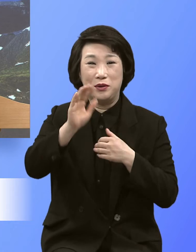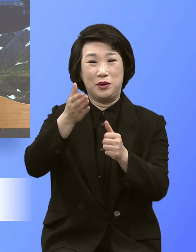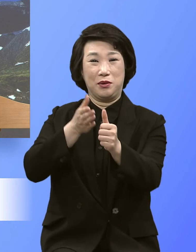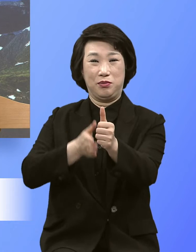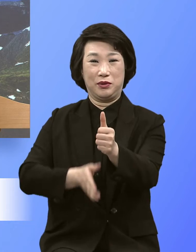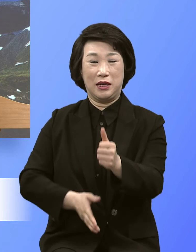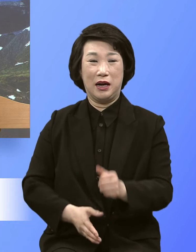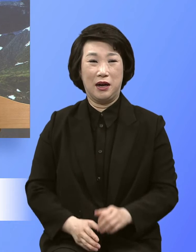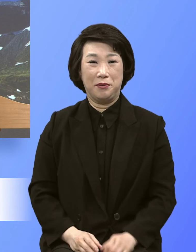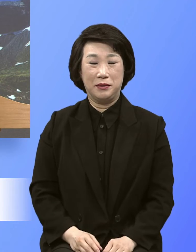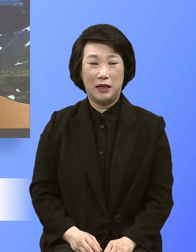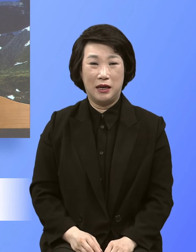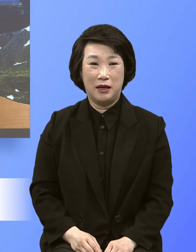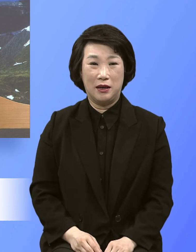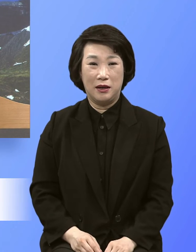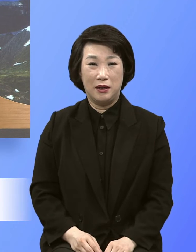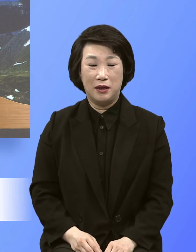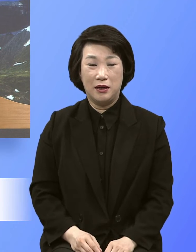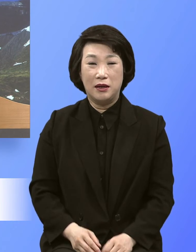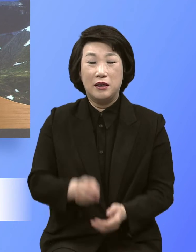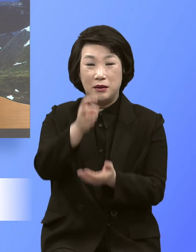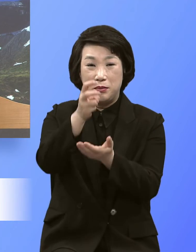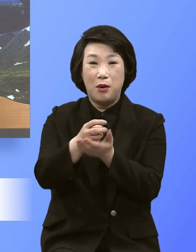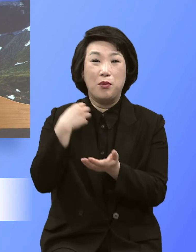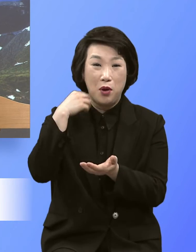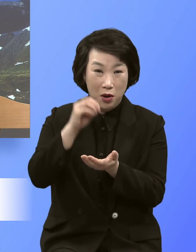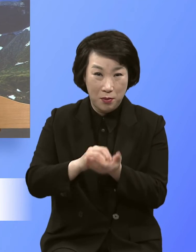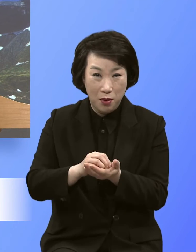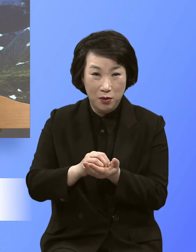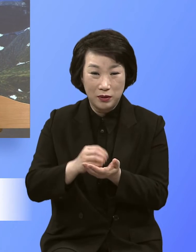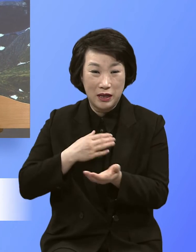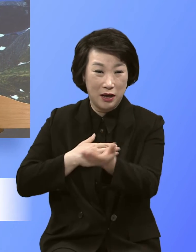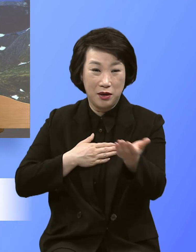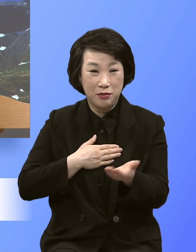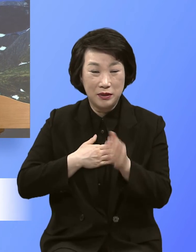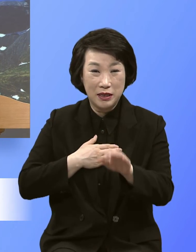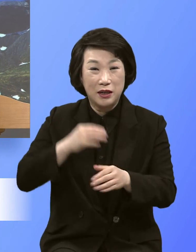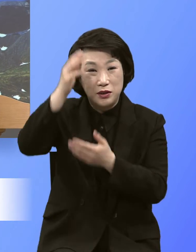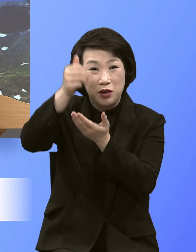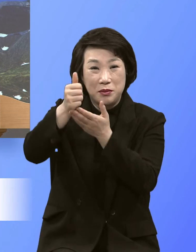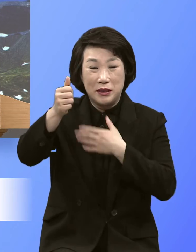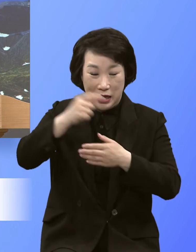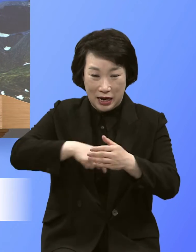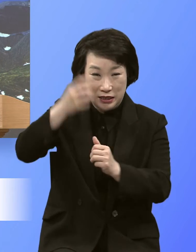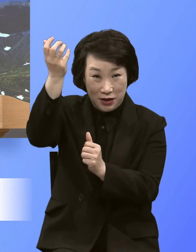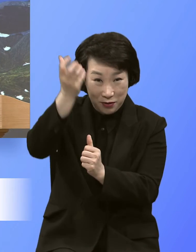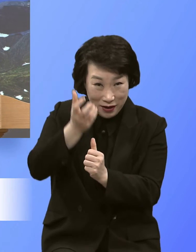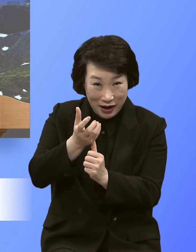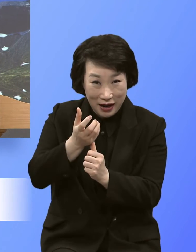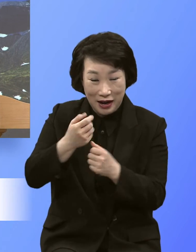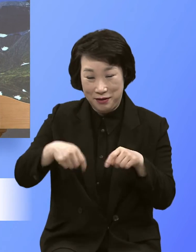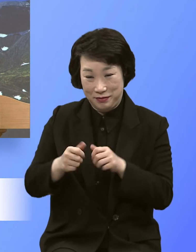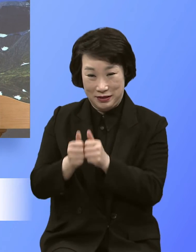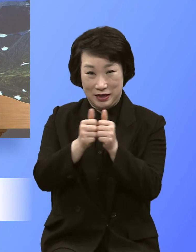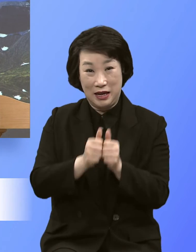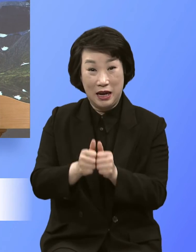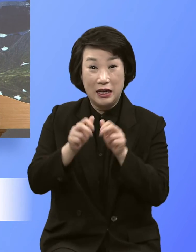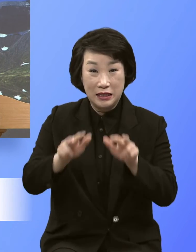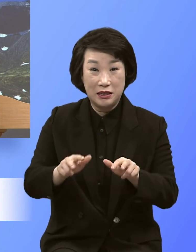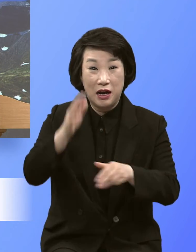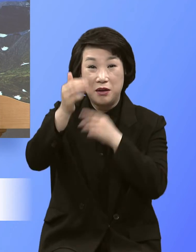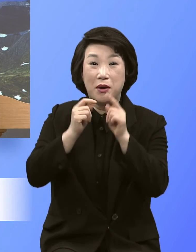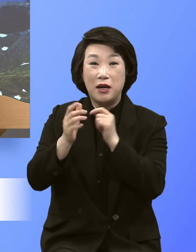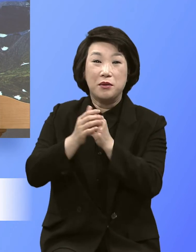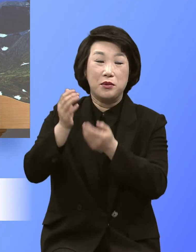합니다. 그래서 질서가 회복되었기에 성령은 여러분에게 오셨습니다. 지금